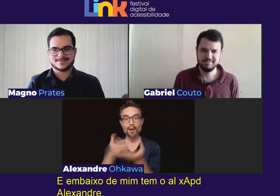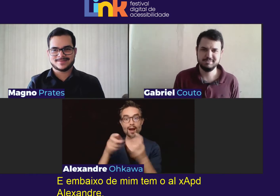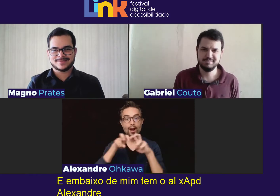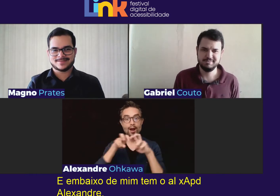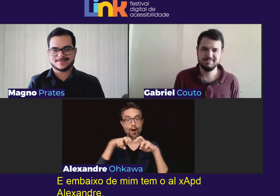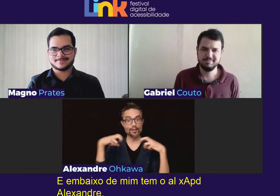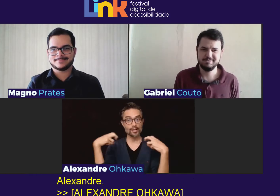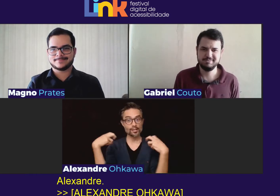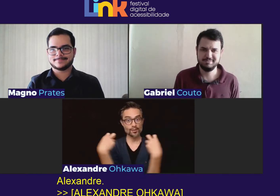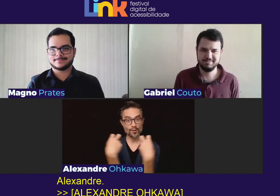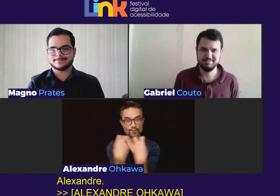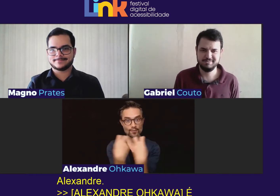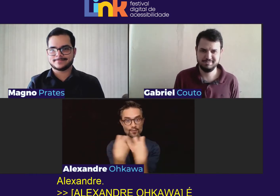com vocês.